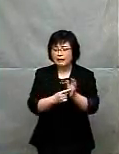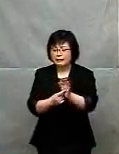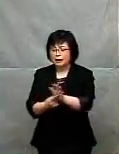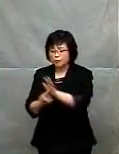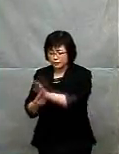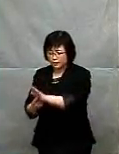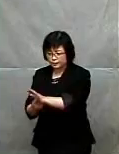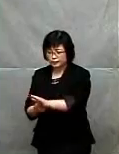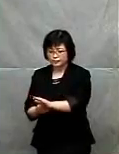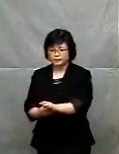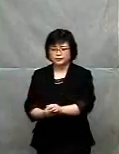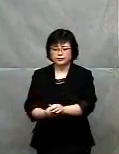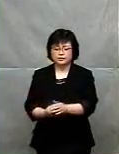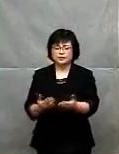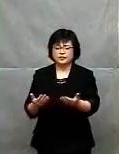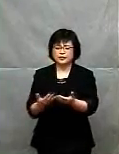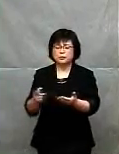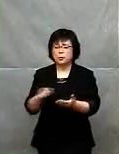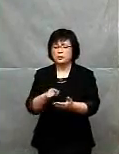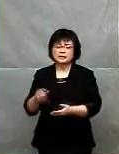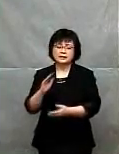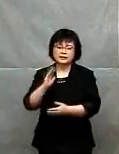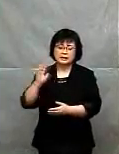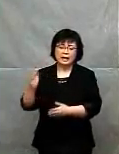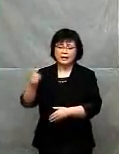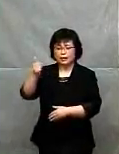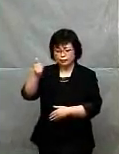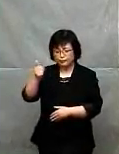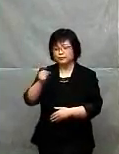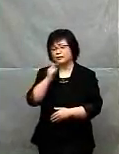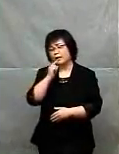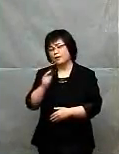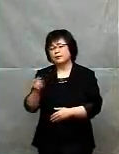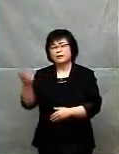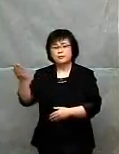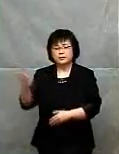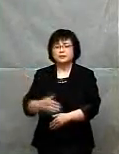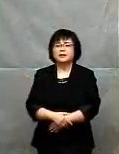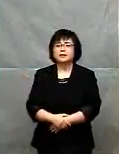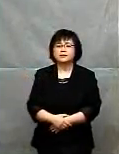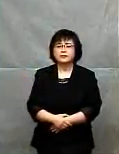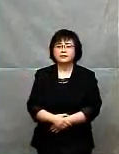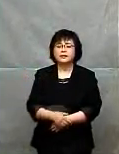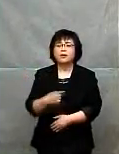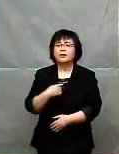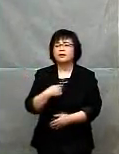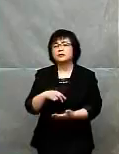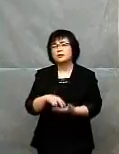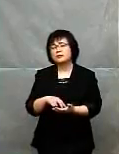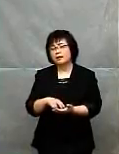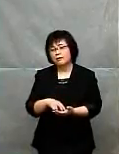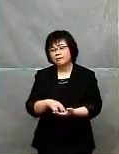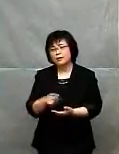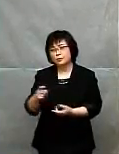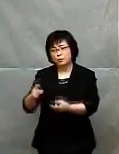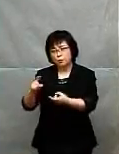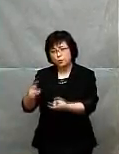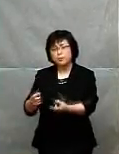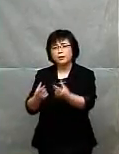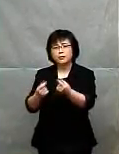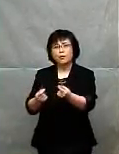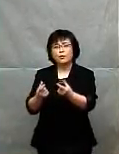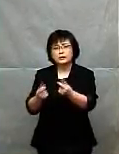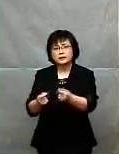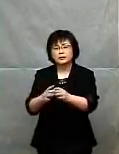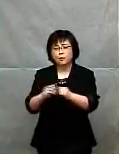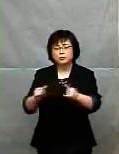わば仕事人内閣ということをおっしゃっておりました。で、私としましてはそのお言葉通りに